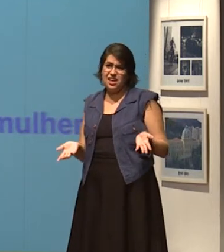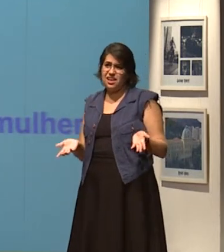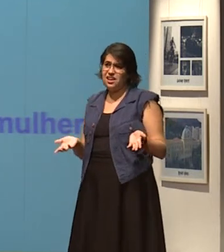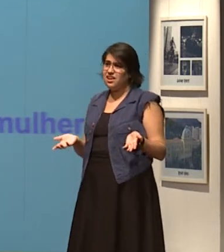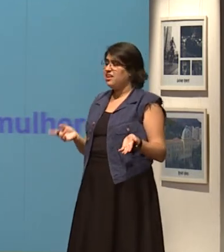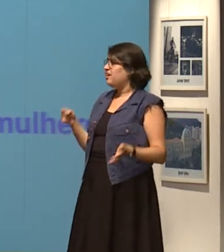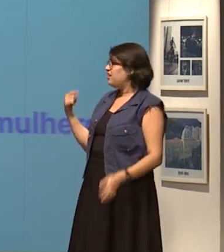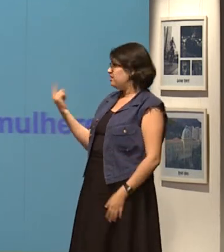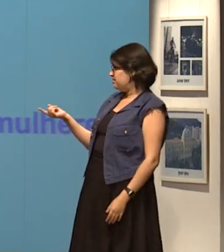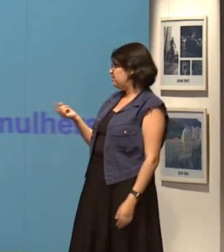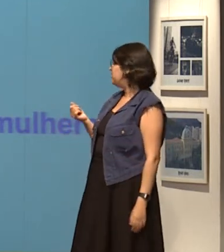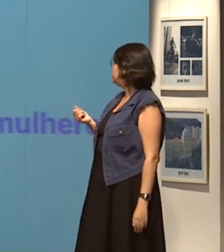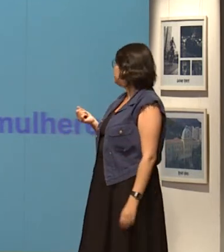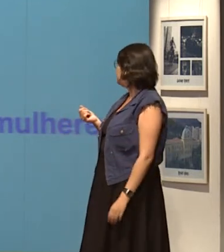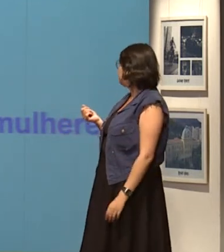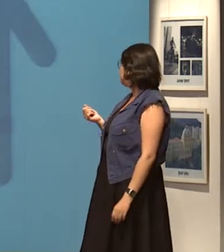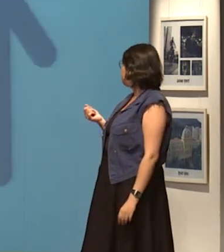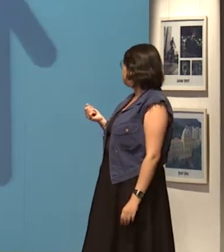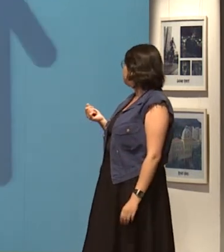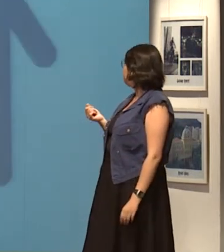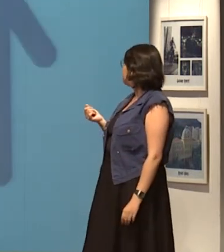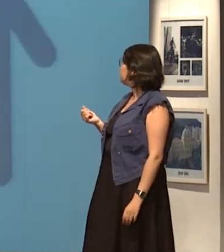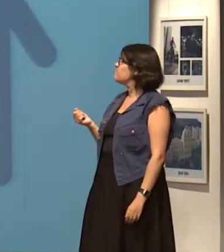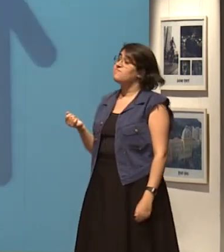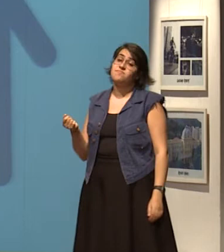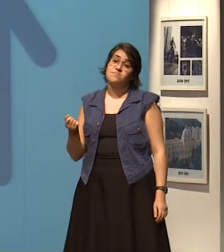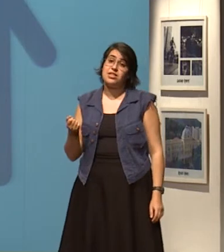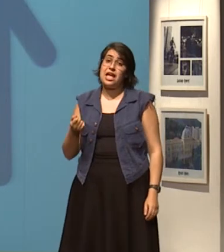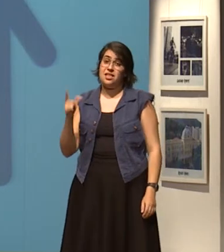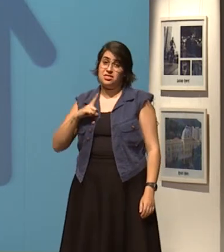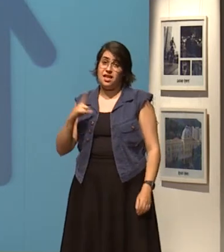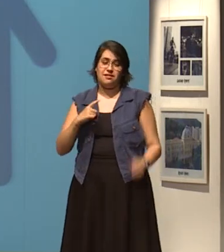O feminismo é bom só para mulher. Será?